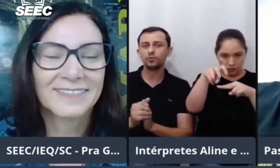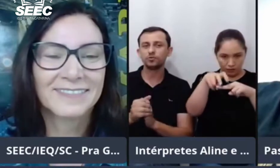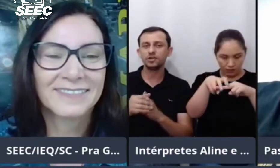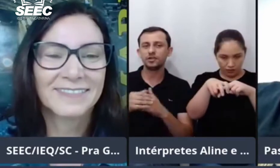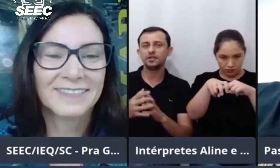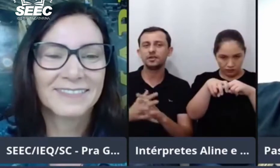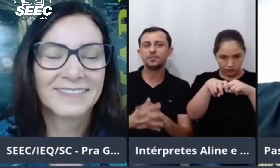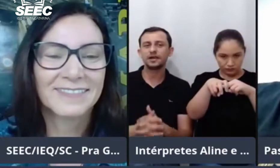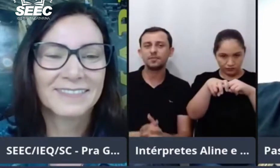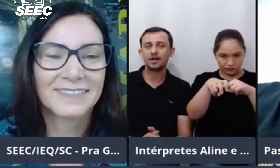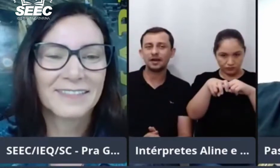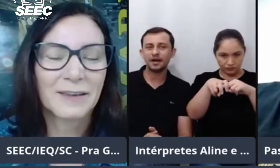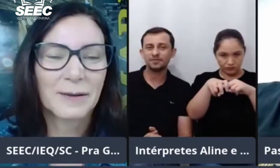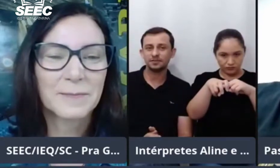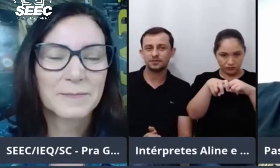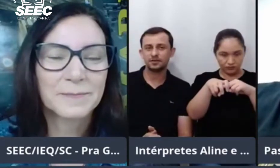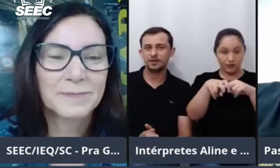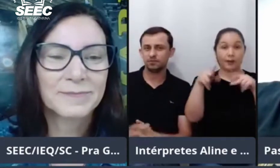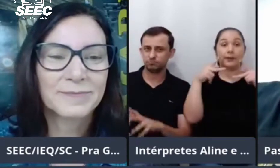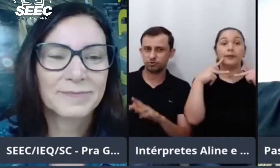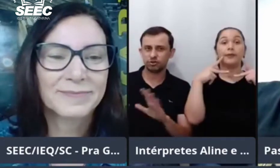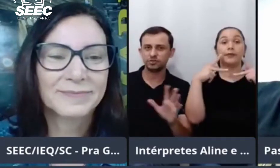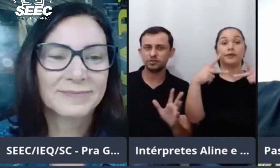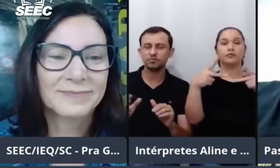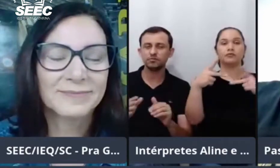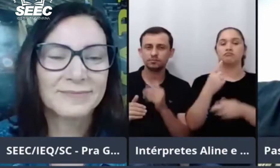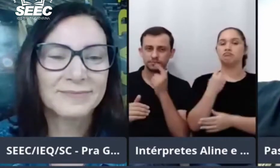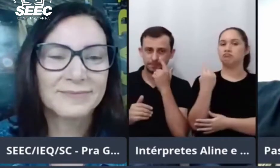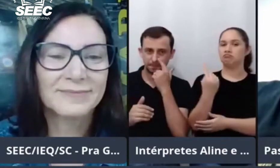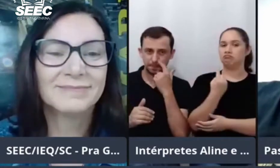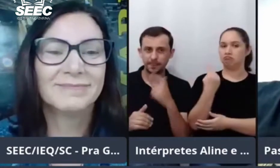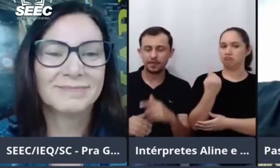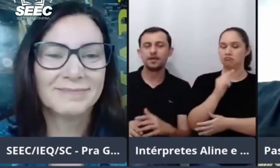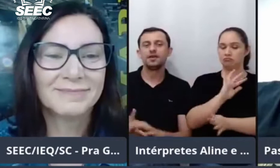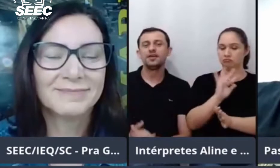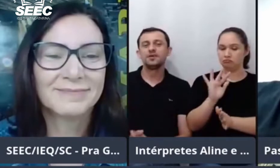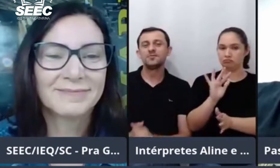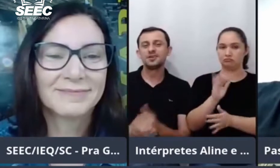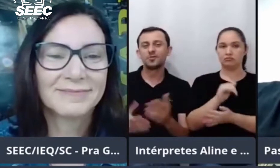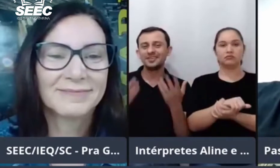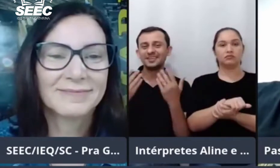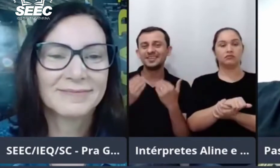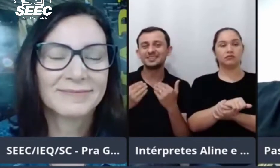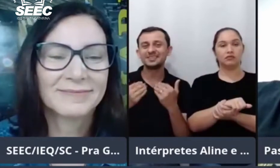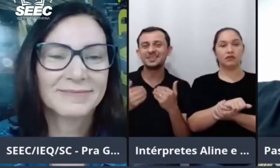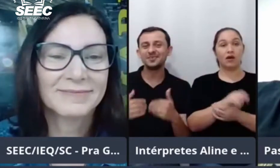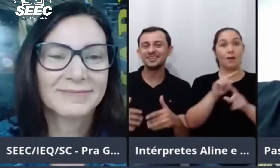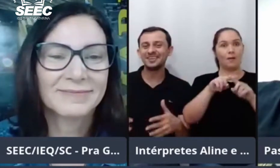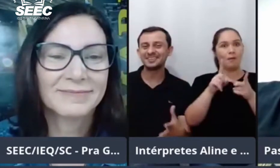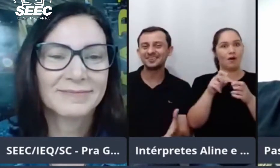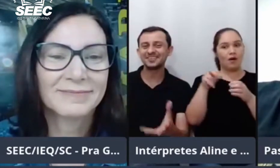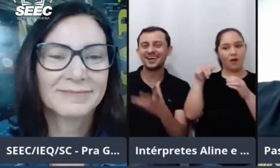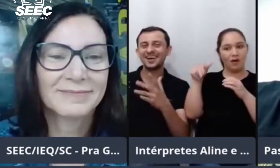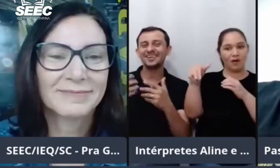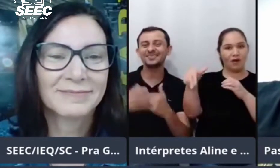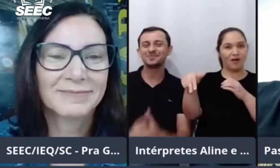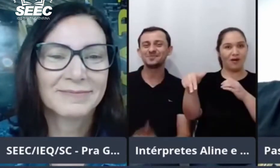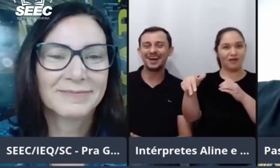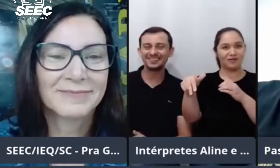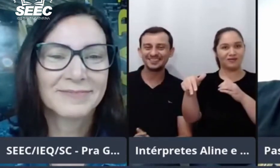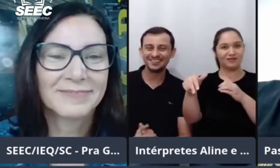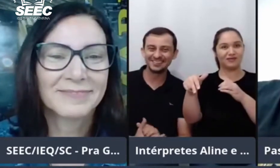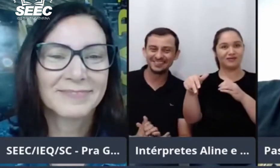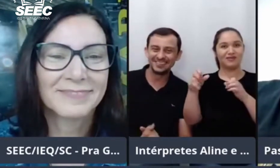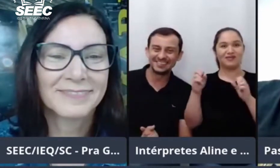ao púlpito onde ele iria pregar a palavra, né, sozinho. E quando ele desceu já